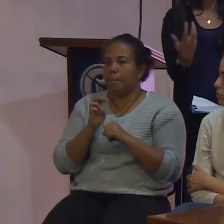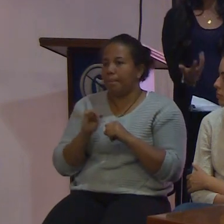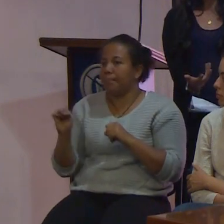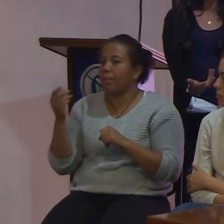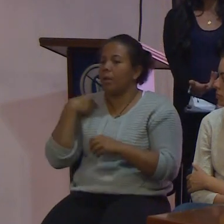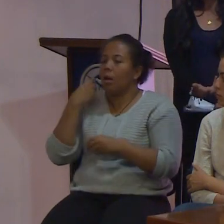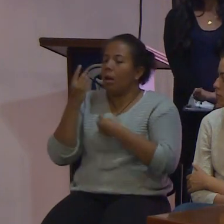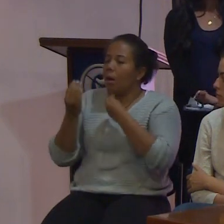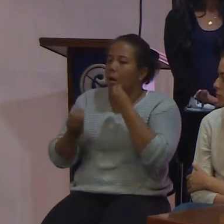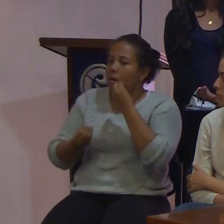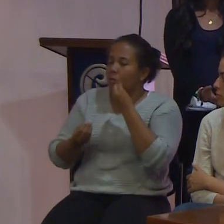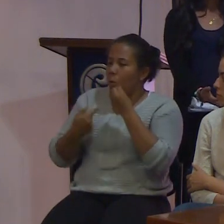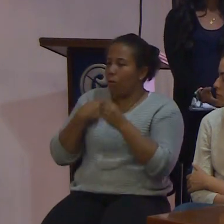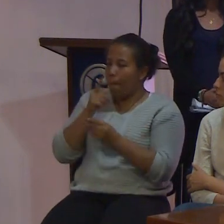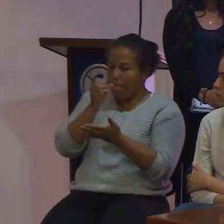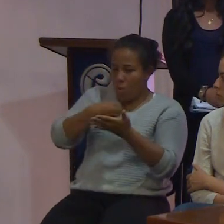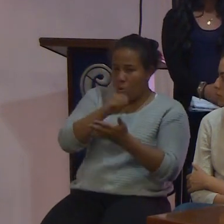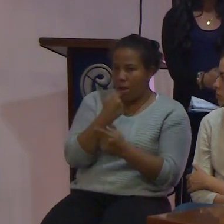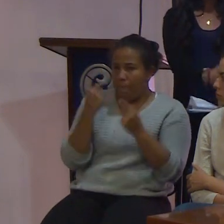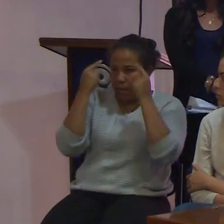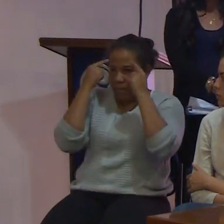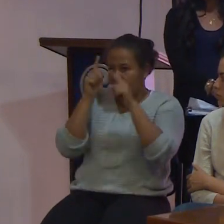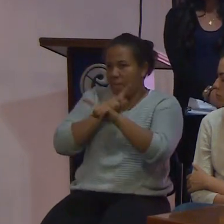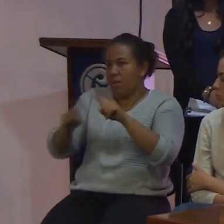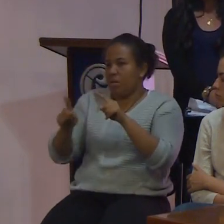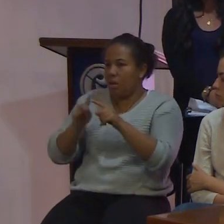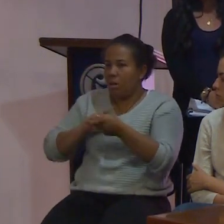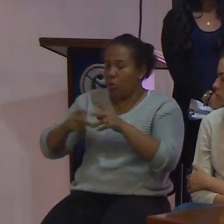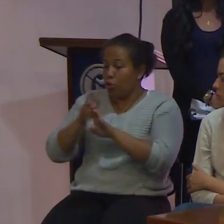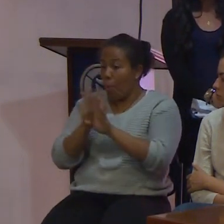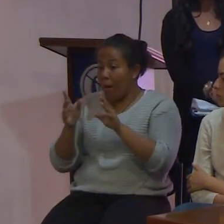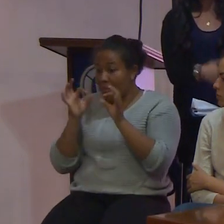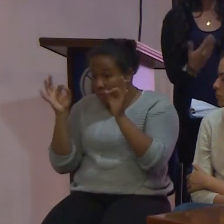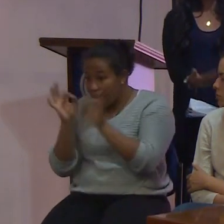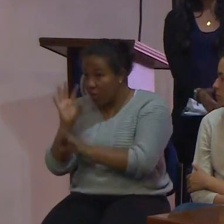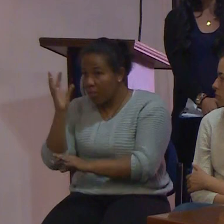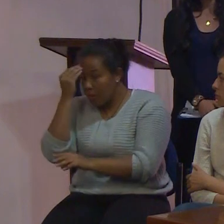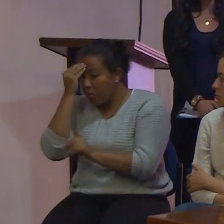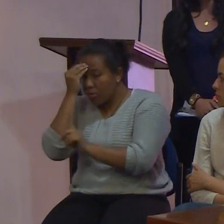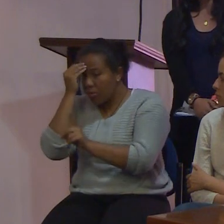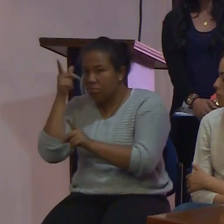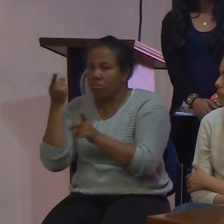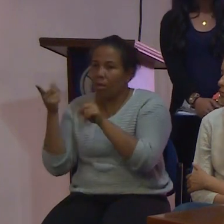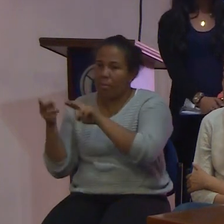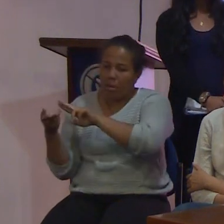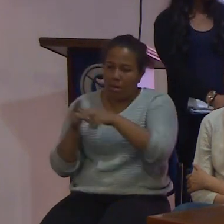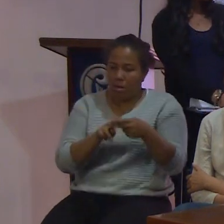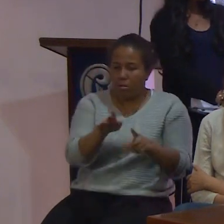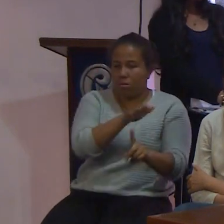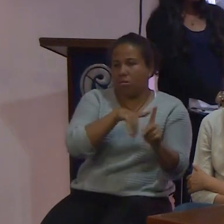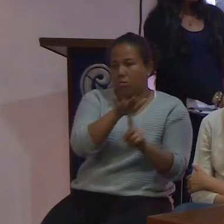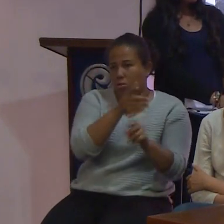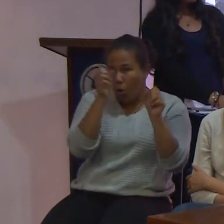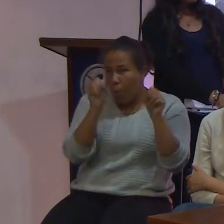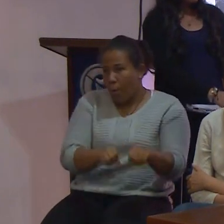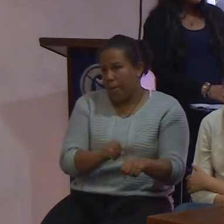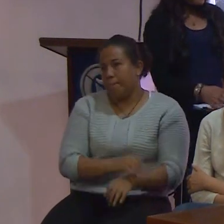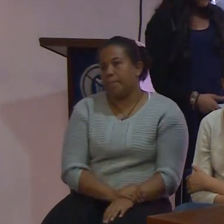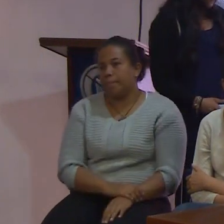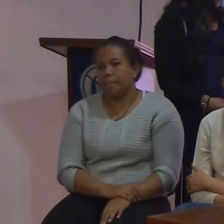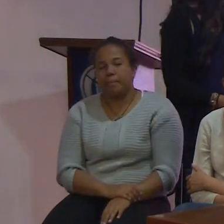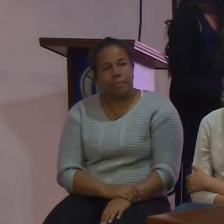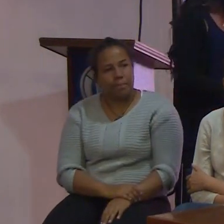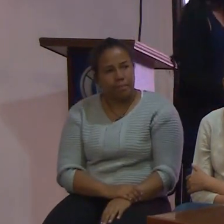pensarse de otra manera la biología, no solamente desde lo netamente disciplinar, sino que tenga también una relación con los contextos.